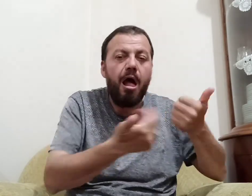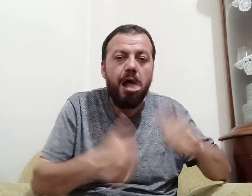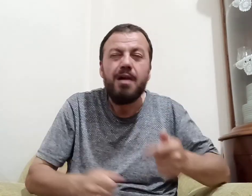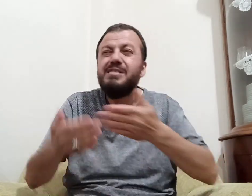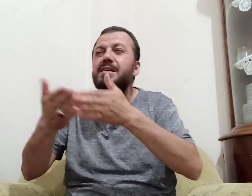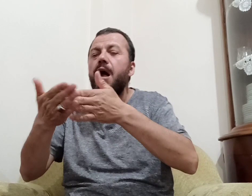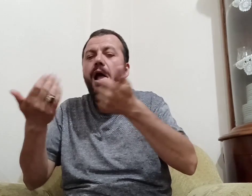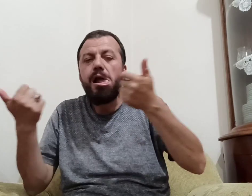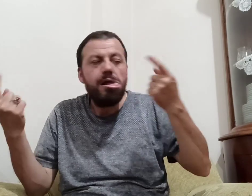olanları almazlar.